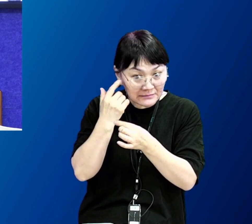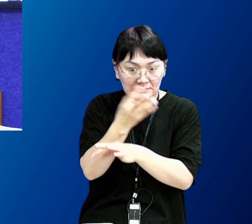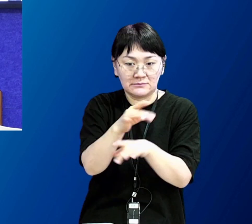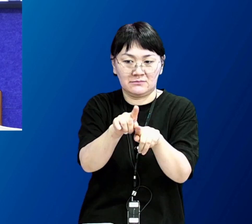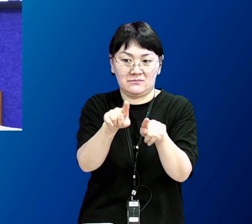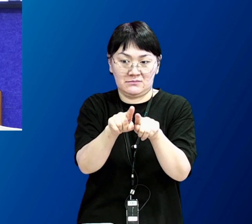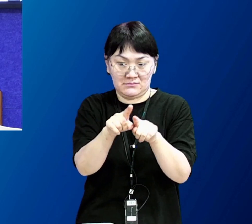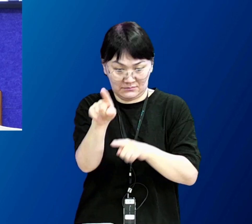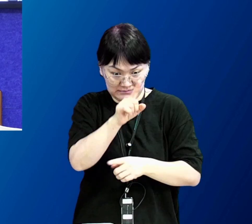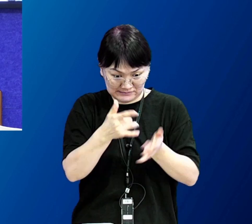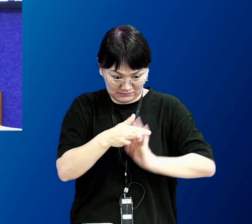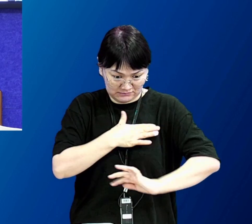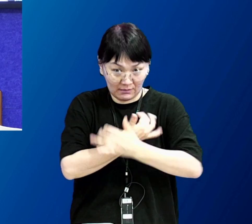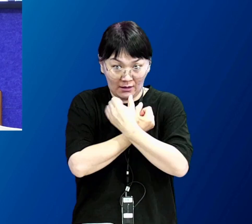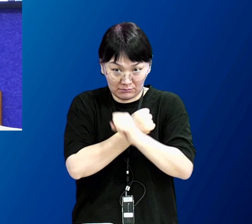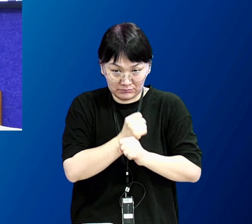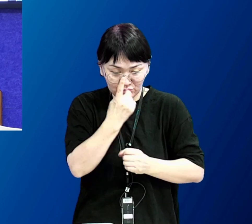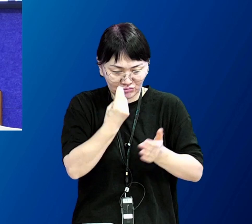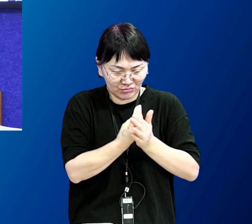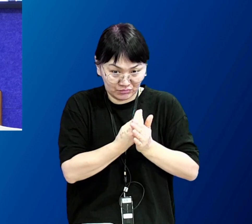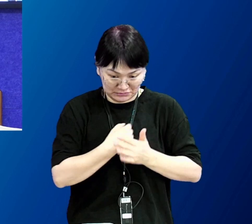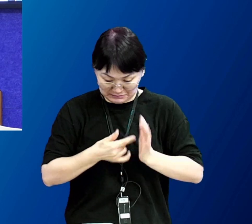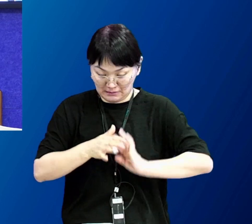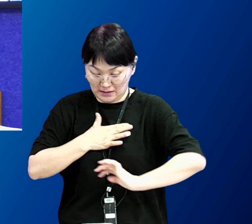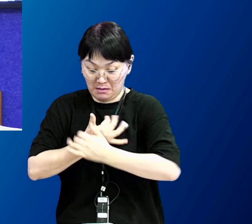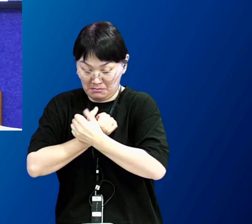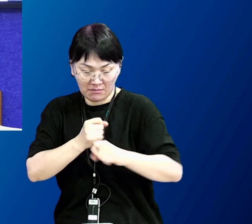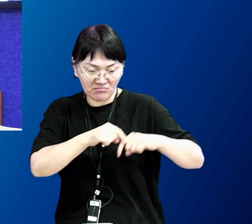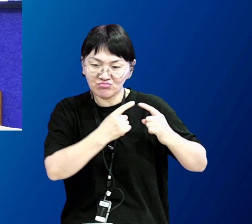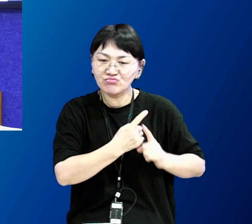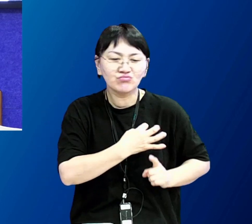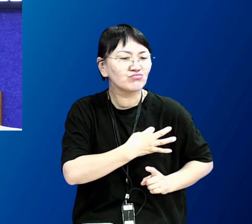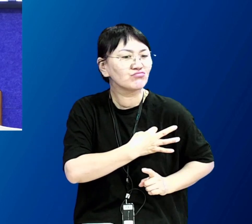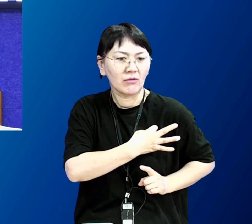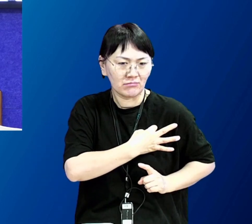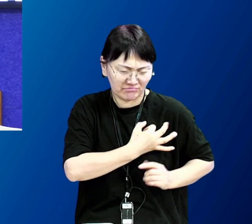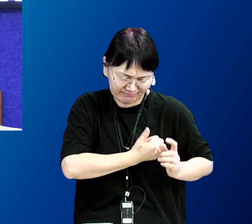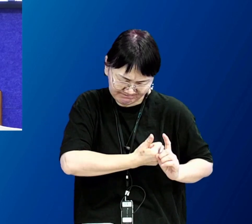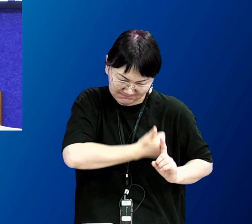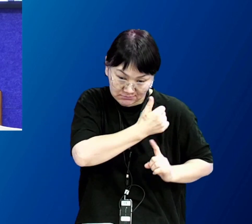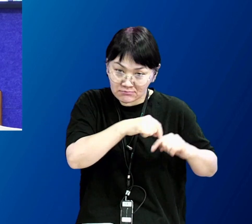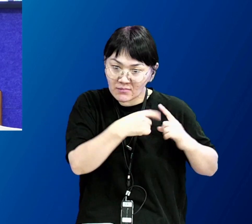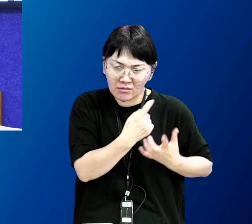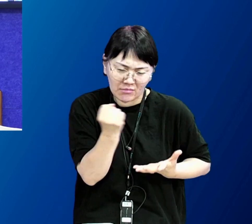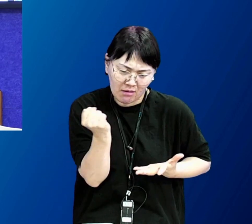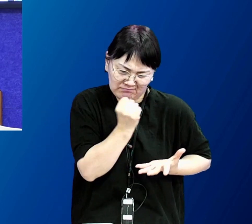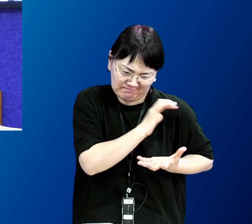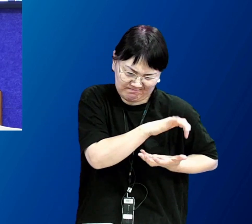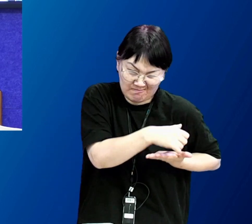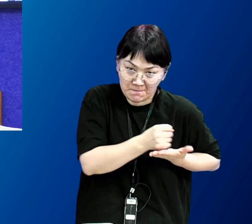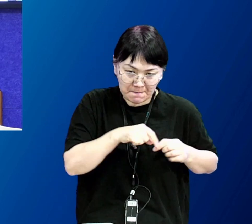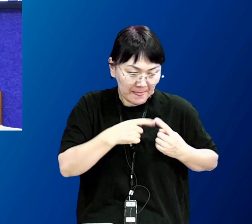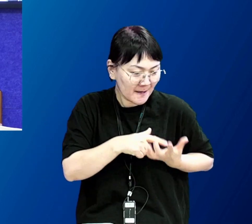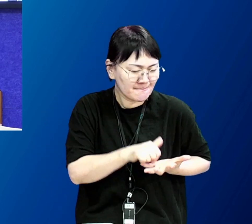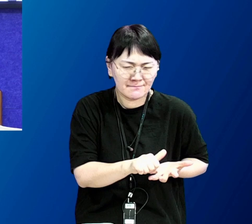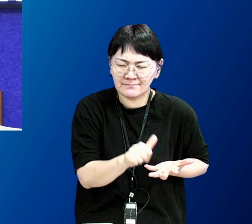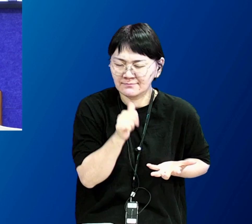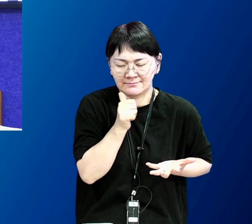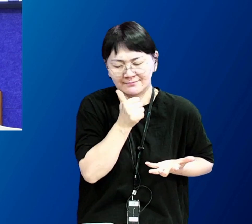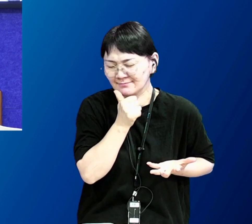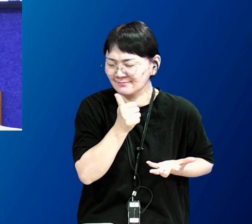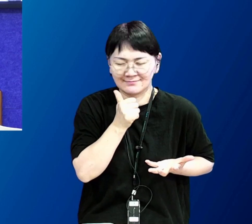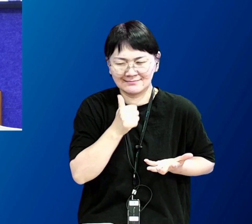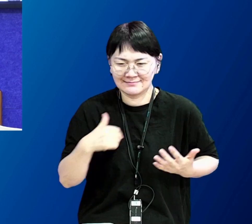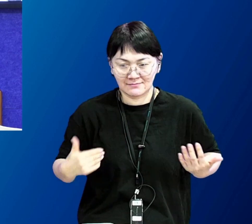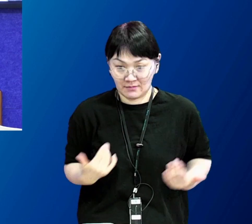Аурлыг авсан хүн гимнүглийг хайрлж байгаа бол гимнүглд дурлж байгаа бол гимнүглийг сайхан гэж хэлээд түн